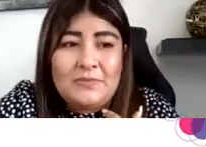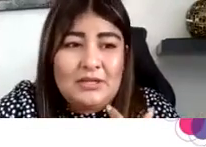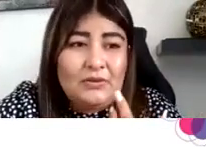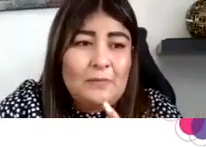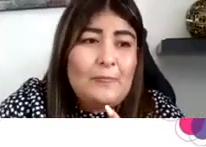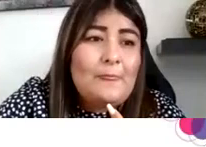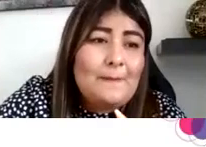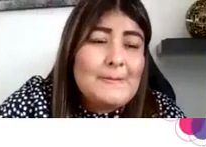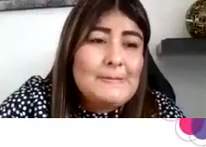respecto?